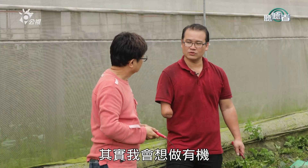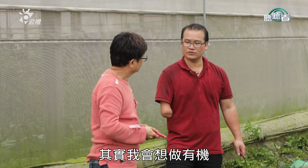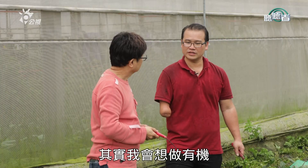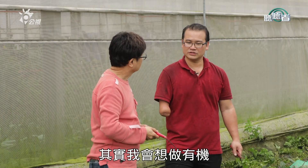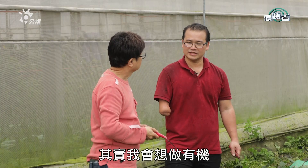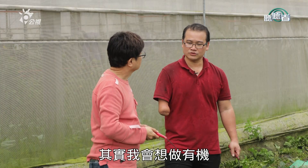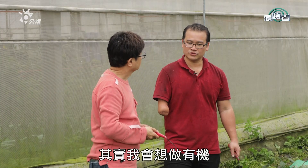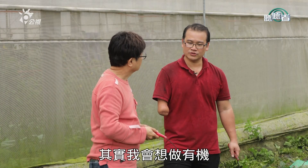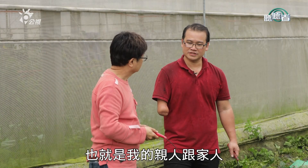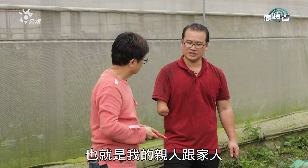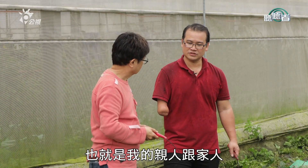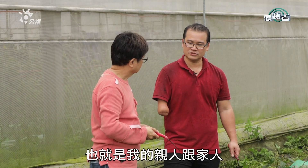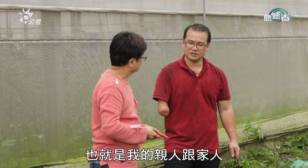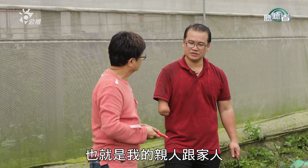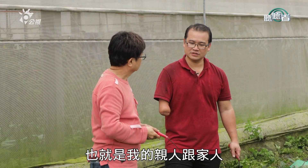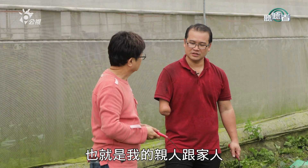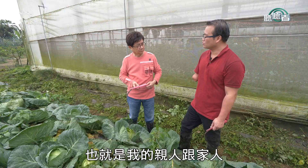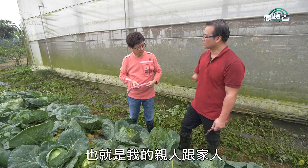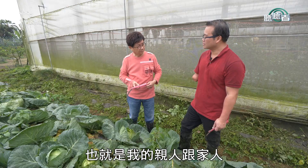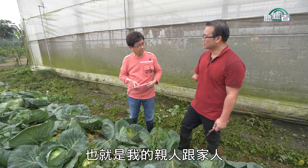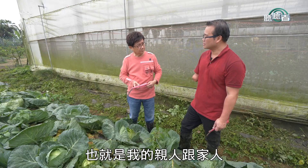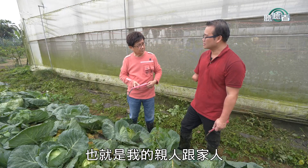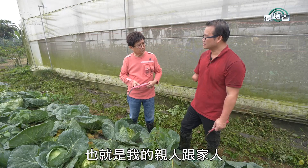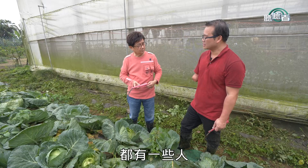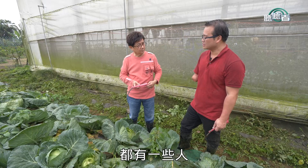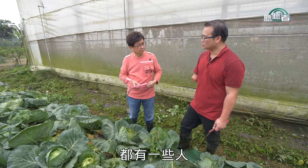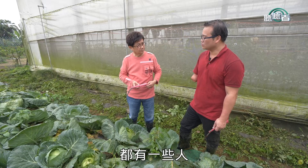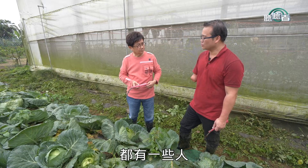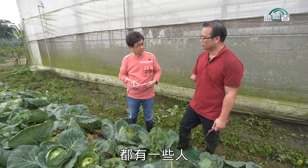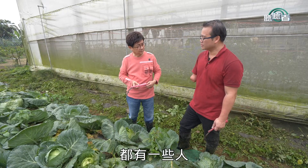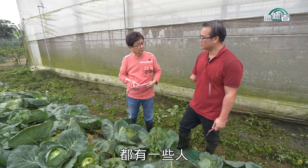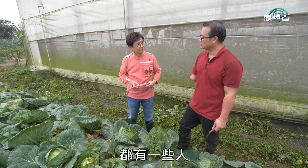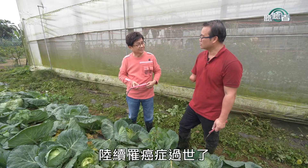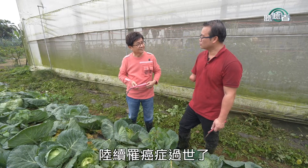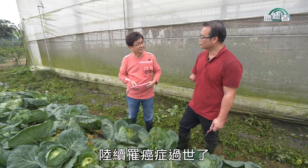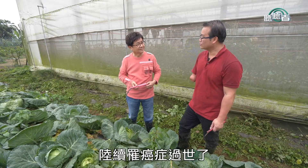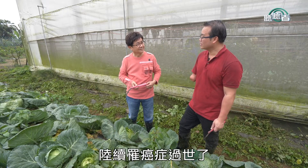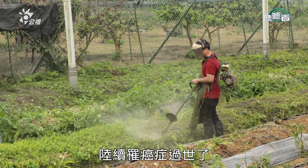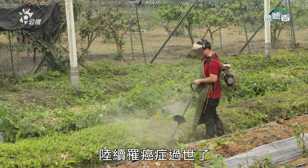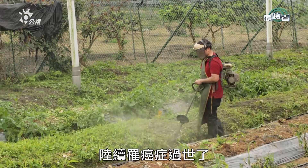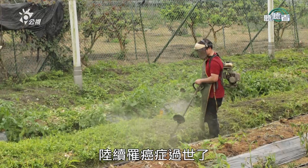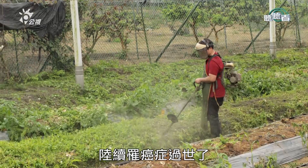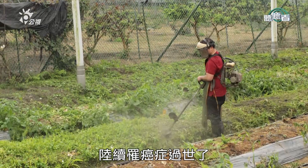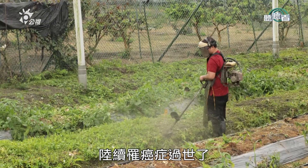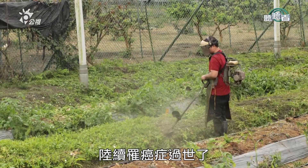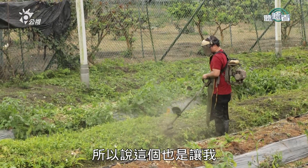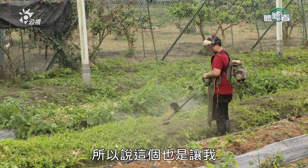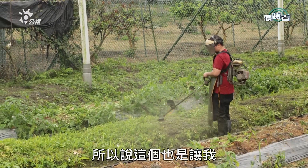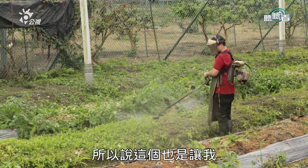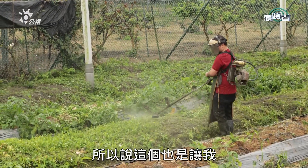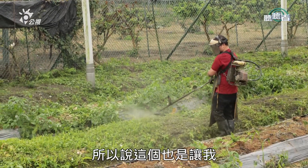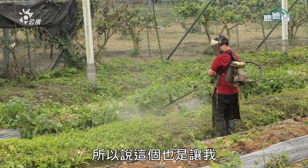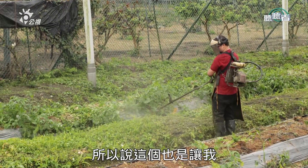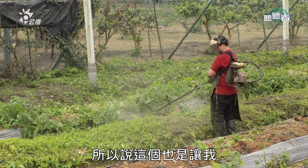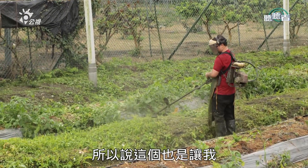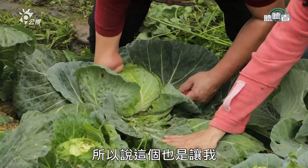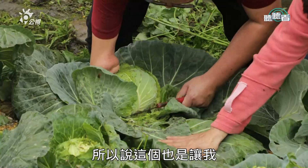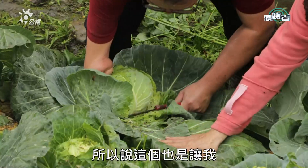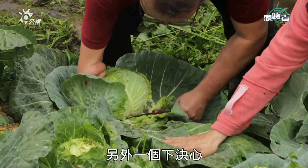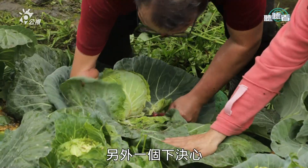我会想做有机，也就是我的亲人跟家人都有一些人陆续罹癌症过世了，所以说这个也是让我另